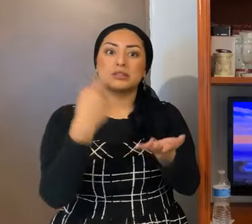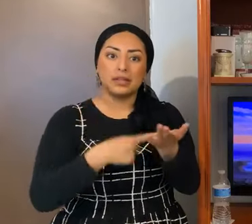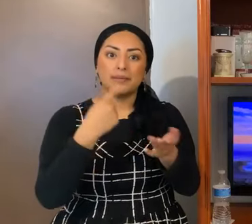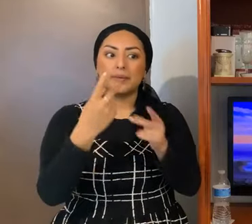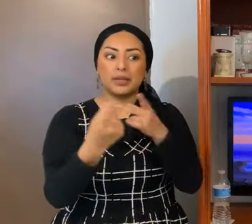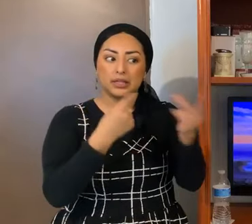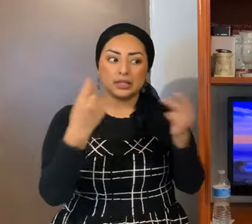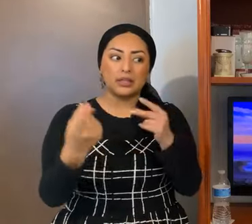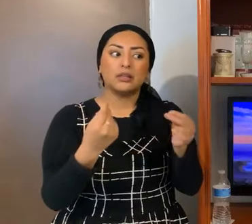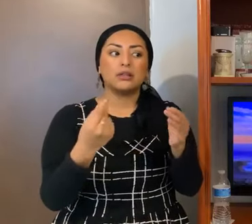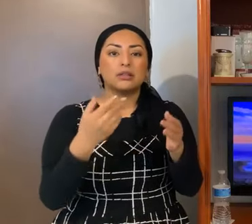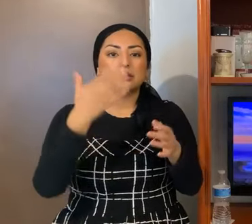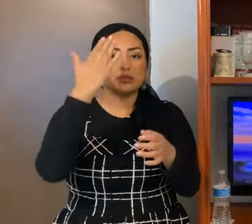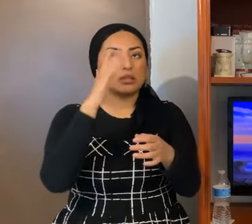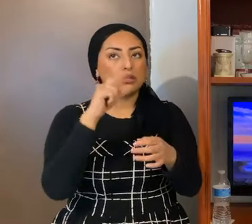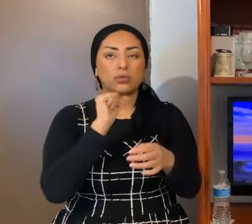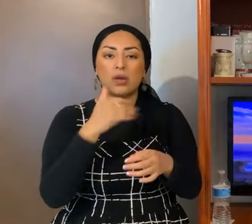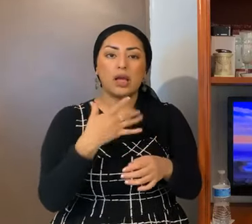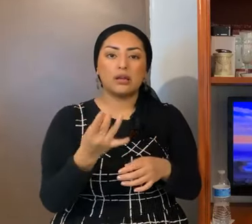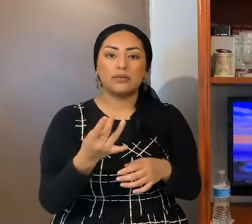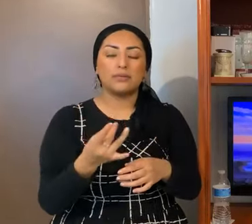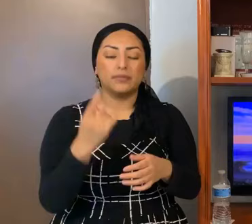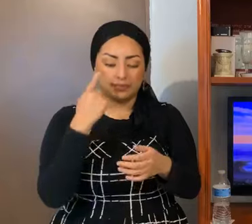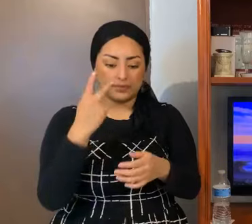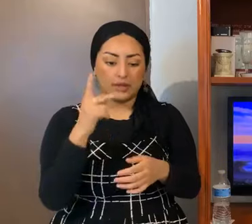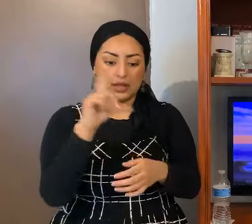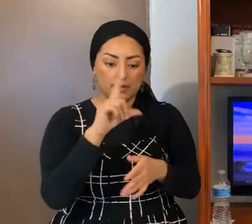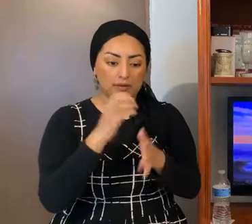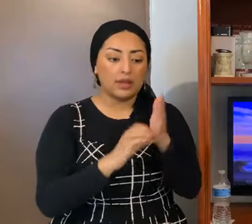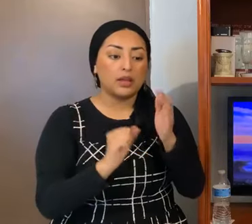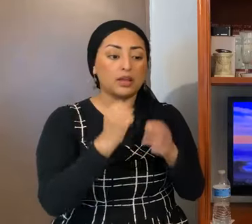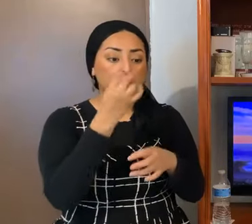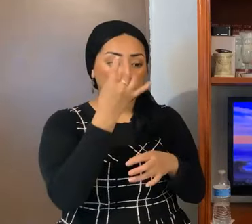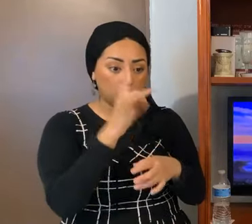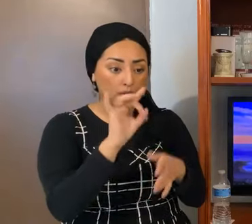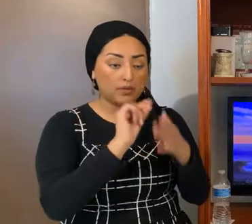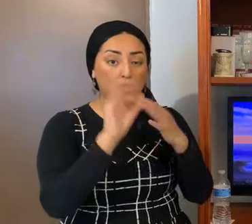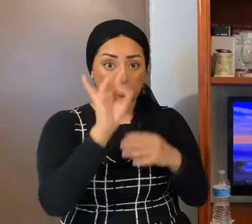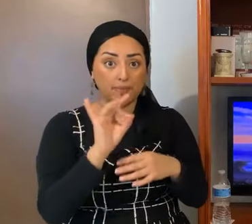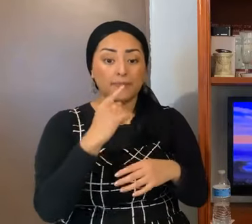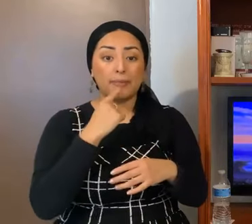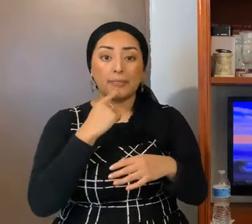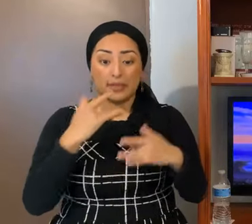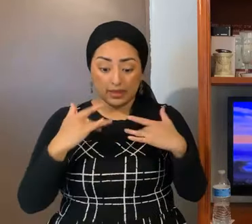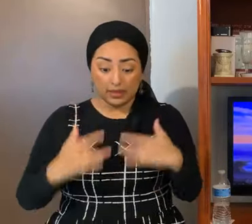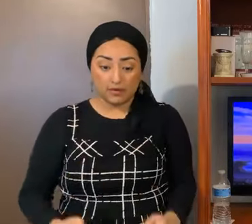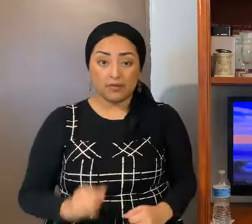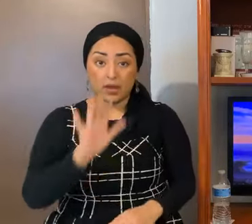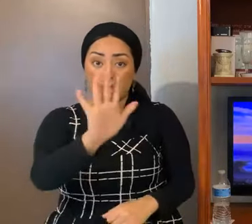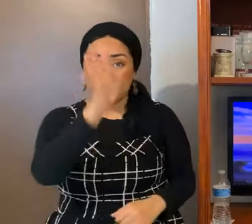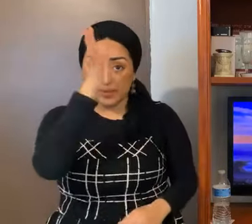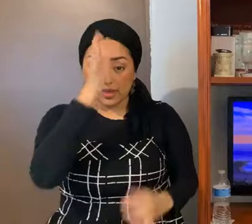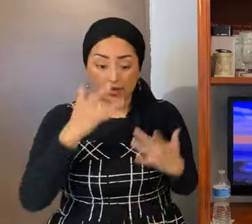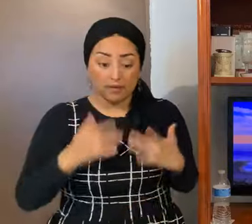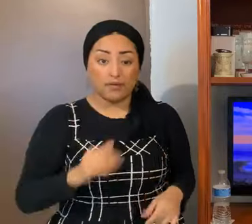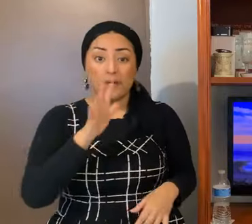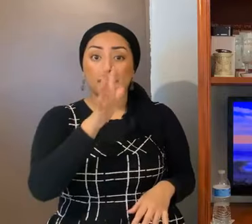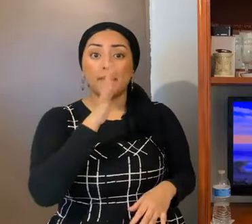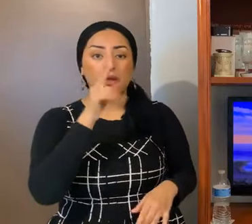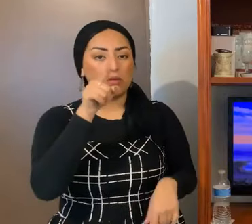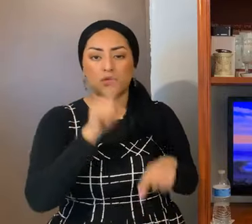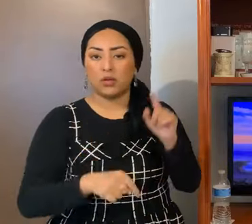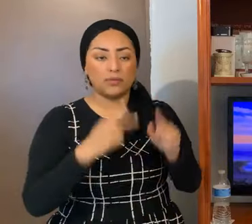que no le agradan al Eterno. Levítico 18, verso 7 dice: la desnudez de tu padre o la desnudez de tu madre